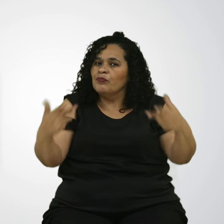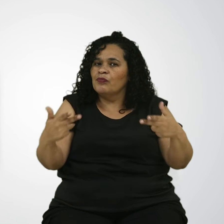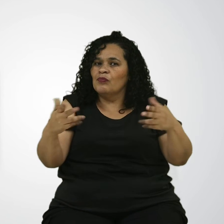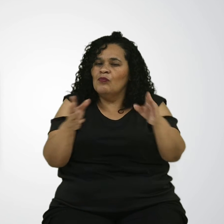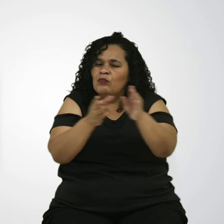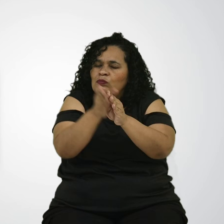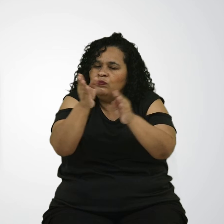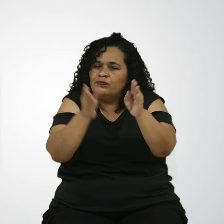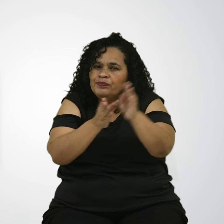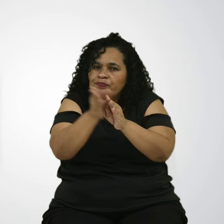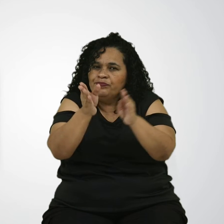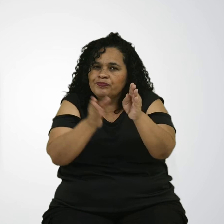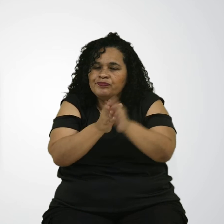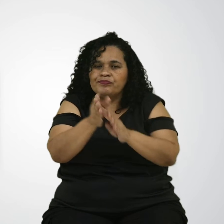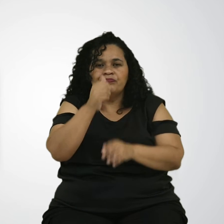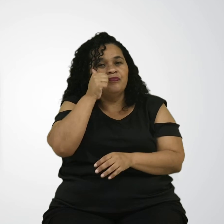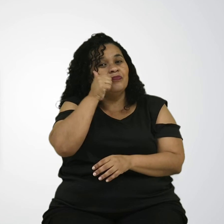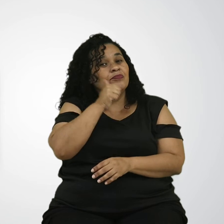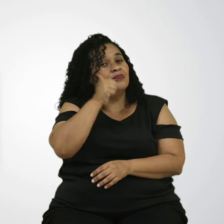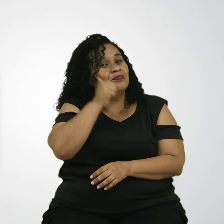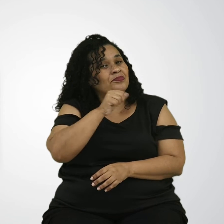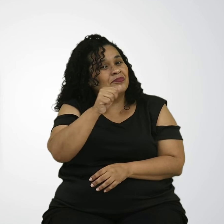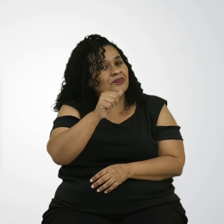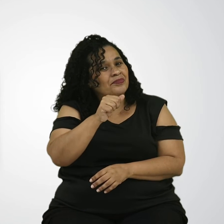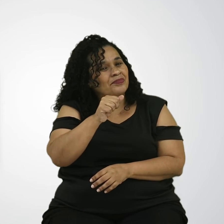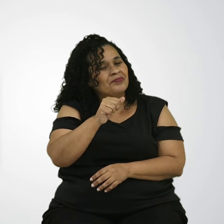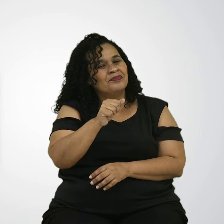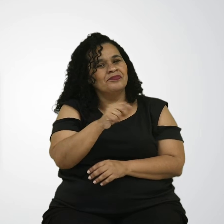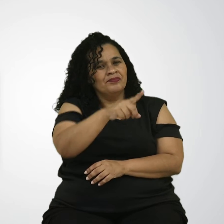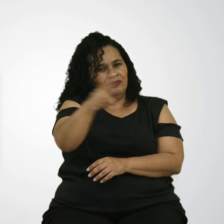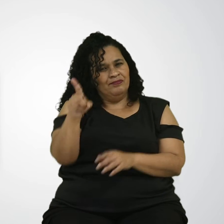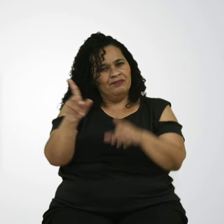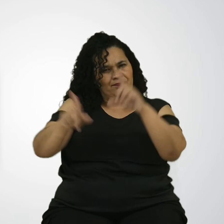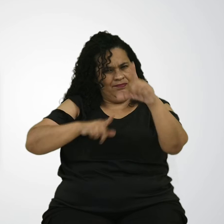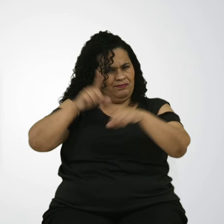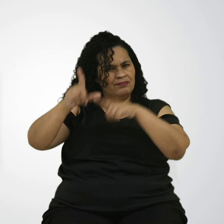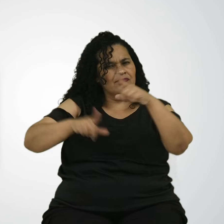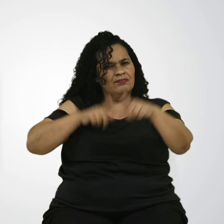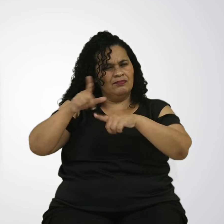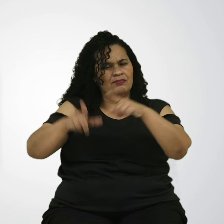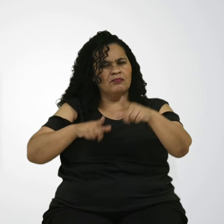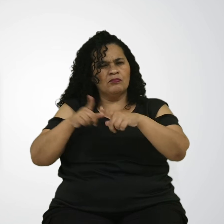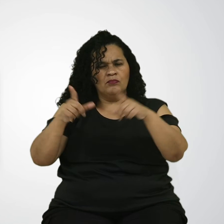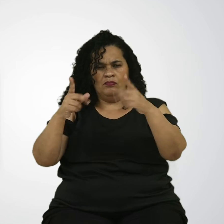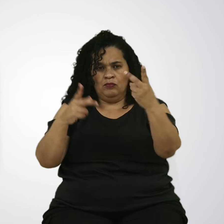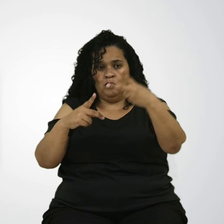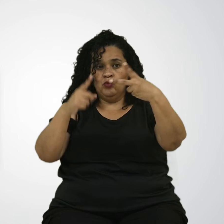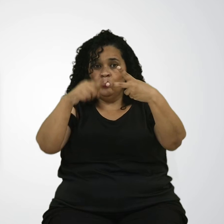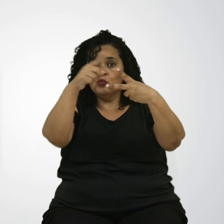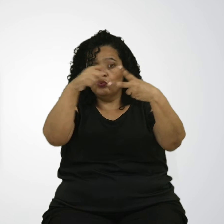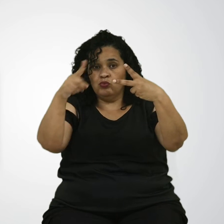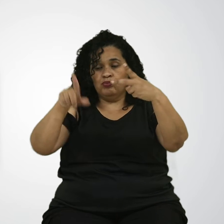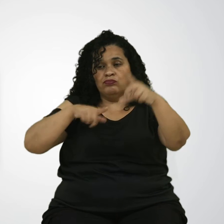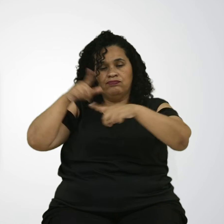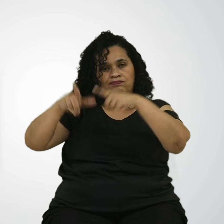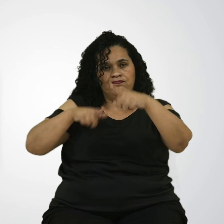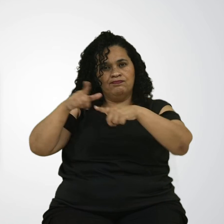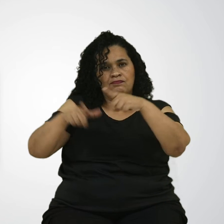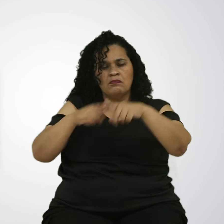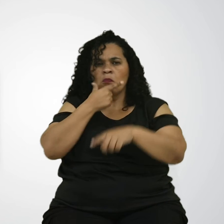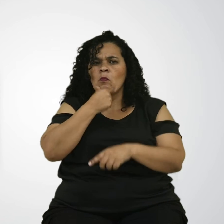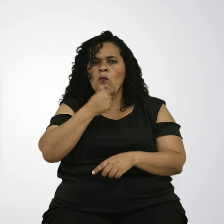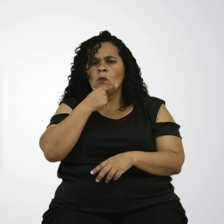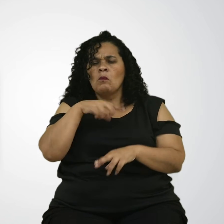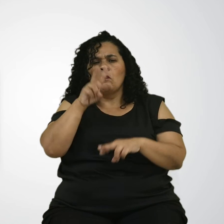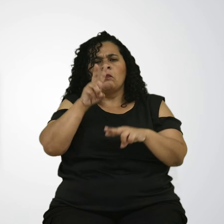orientação aqui para as irmãs. Olha, minha irmã, se você trabalha fora, seu marido trabalha fora, e você chega em casa, ele vai para a televisão assistir o jornal e você vai